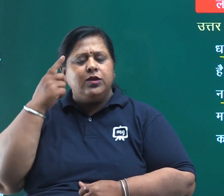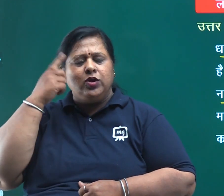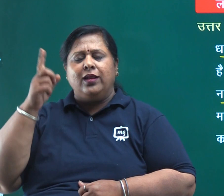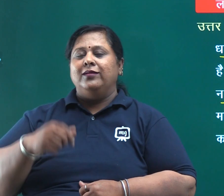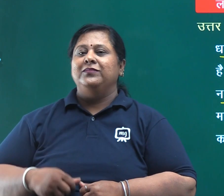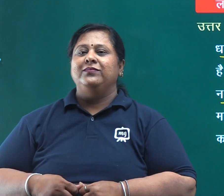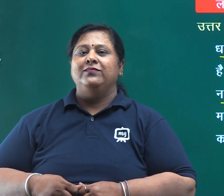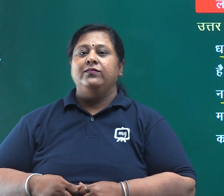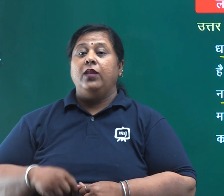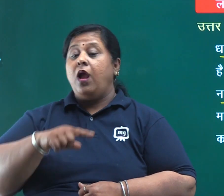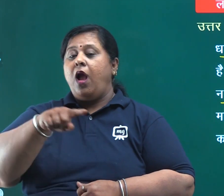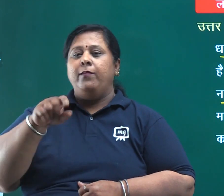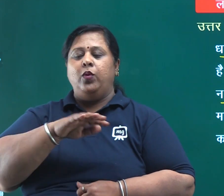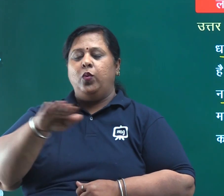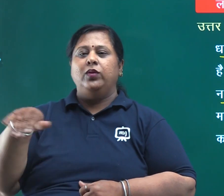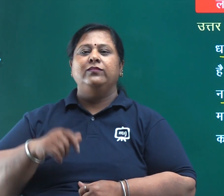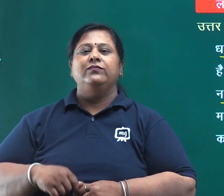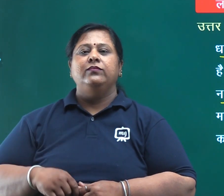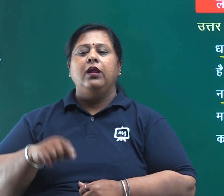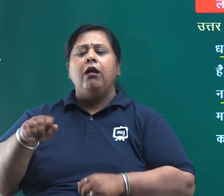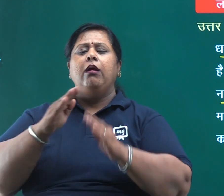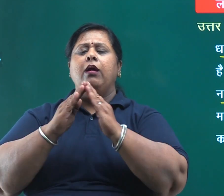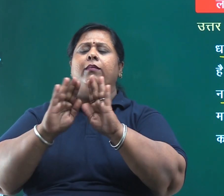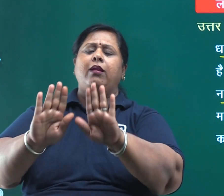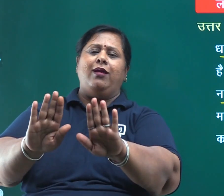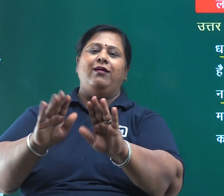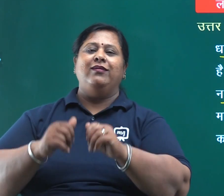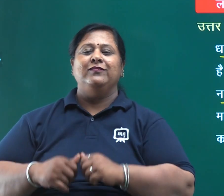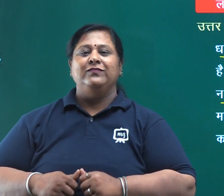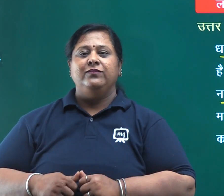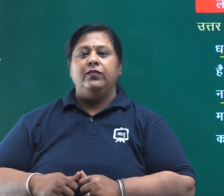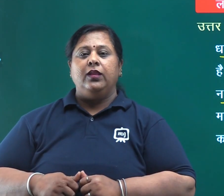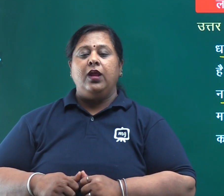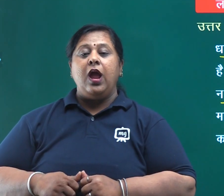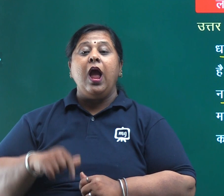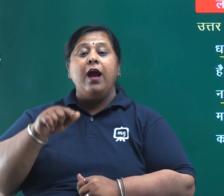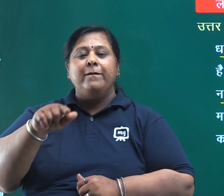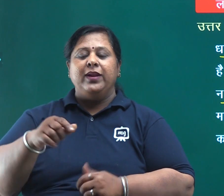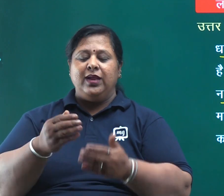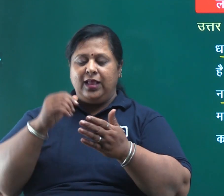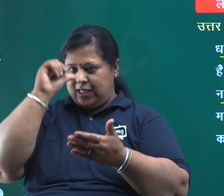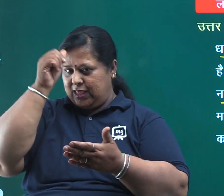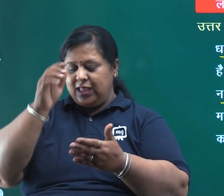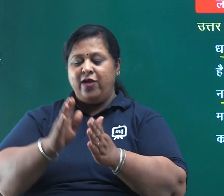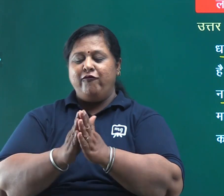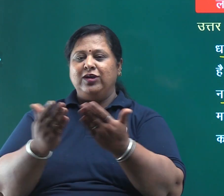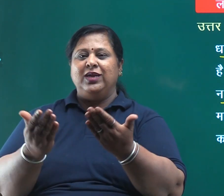जाने। आप लोग घर पर रहकर अपनी हिंदी विषय की